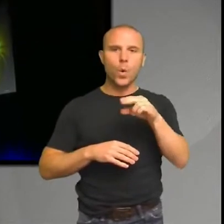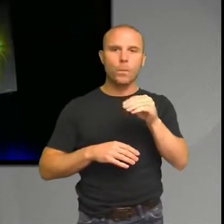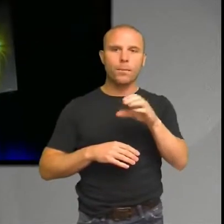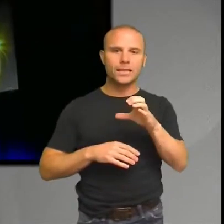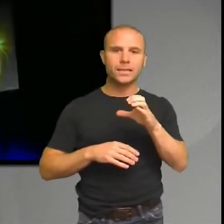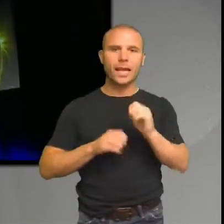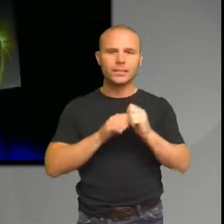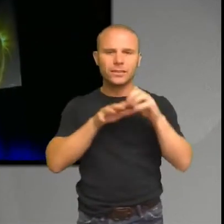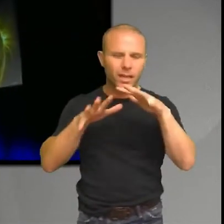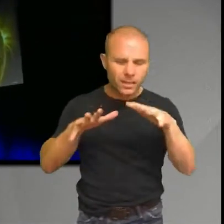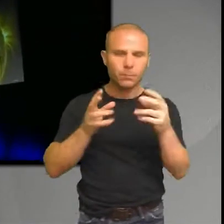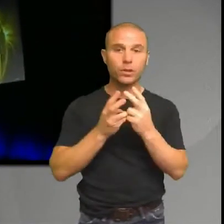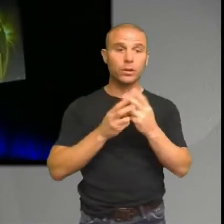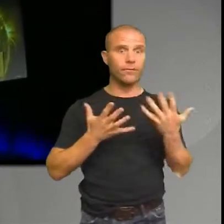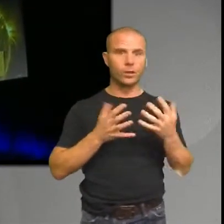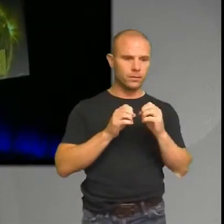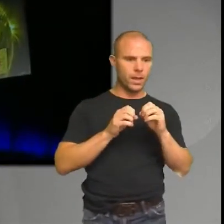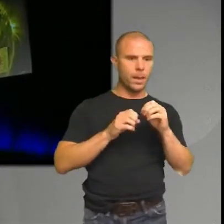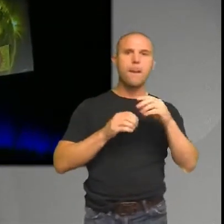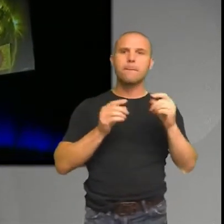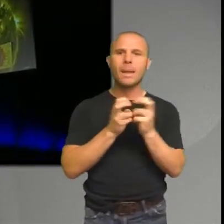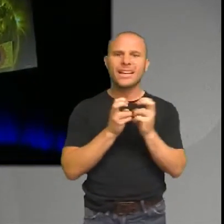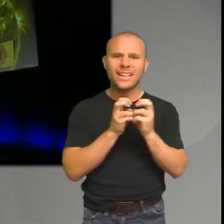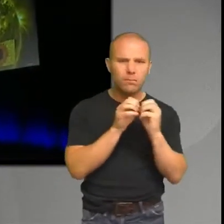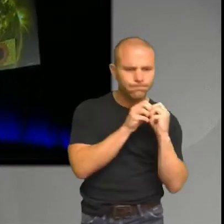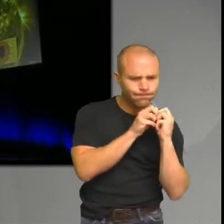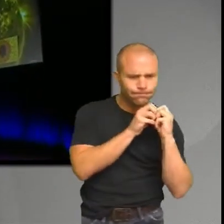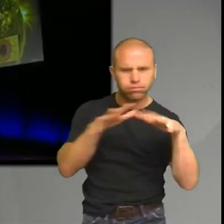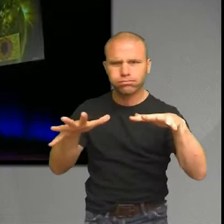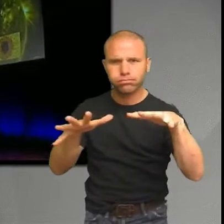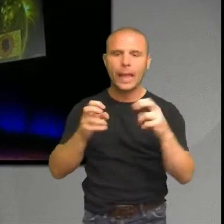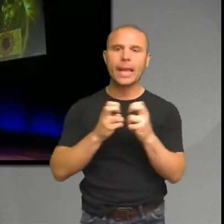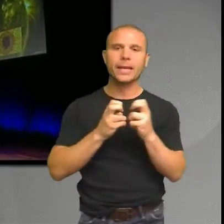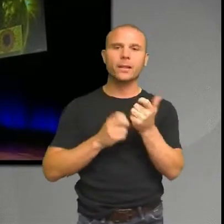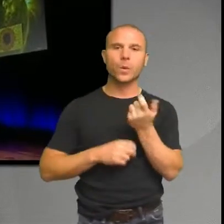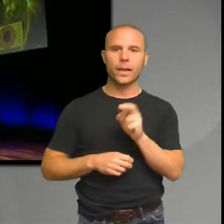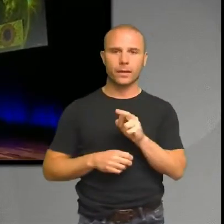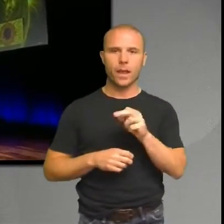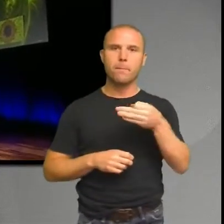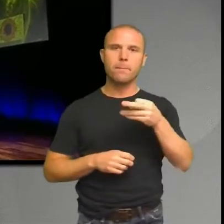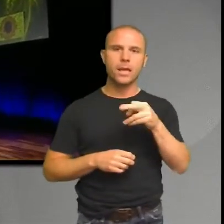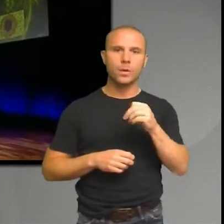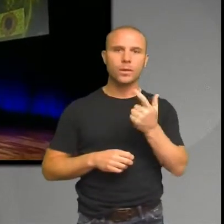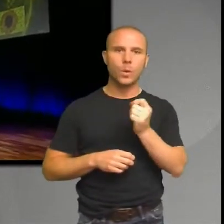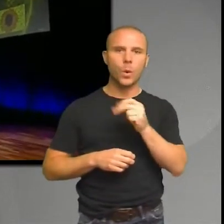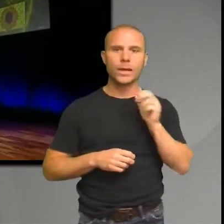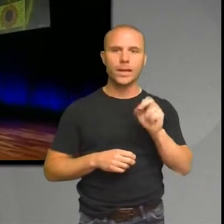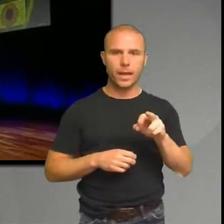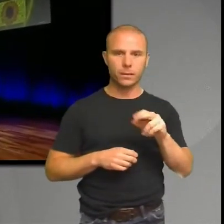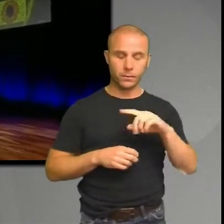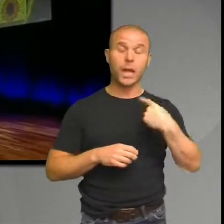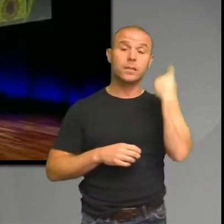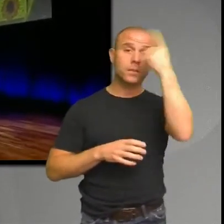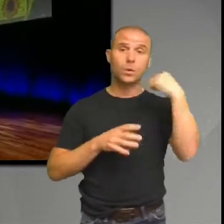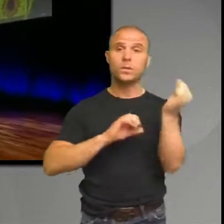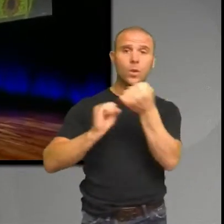svenska sänder iväg en skur av laddade partiklar, alltså elektroner och protoner, och bildar en så kallad solstorm. En solstorm